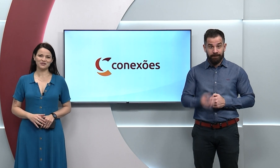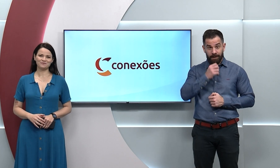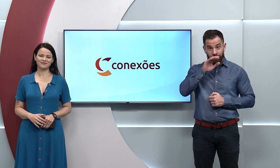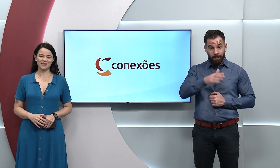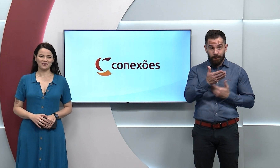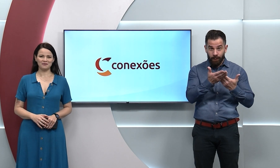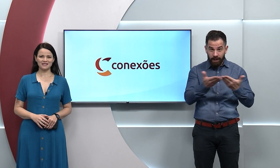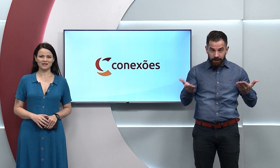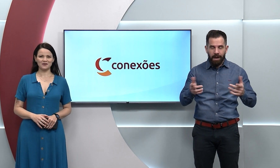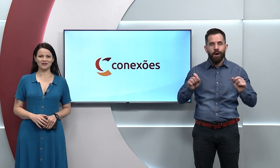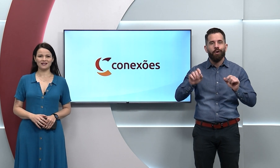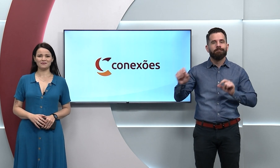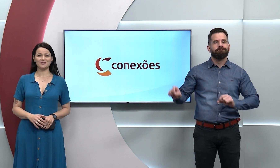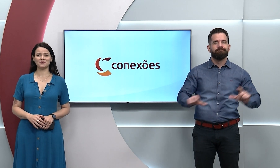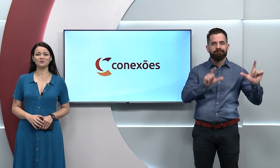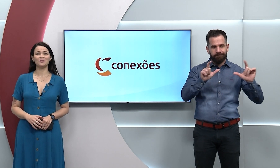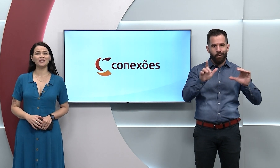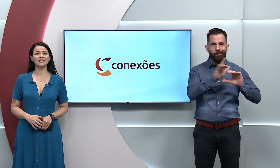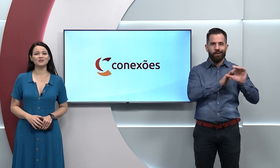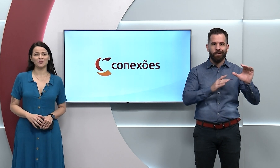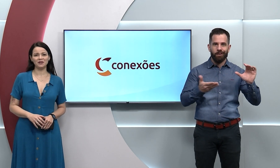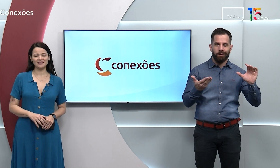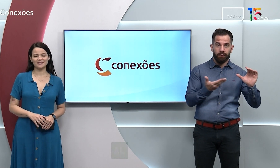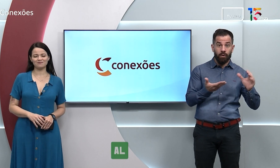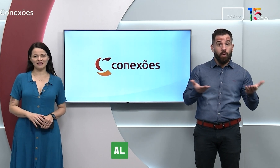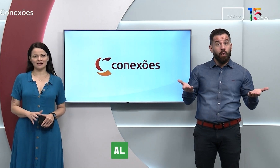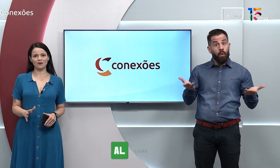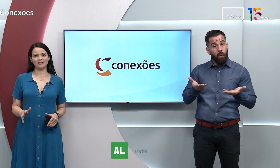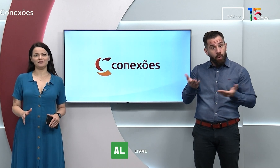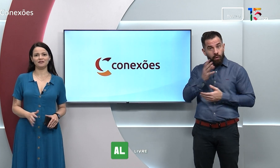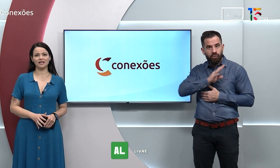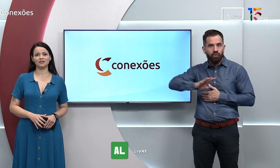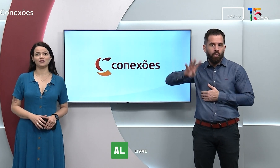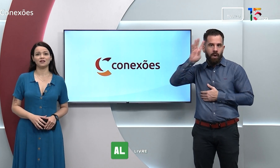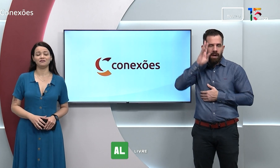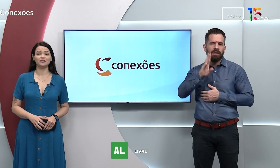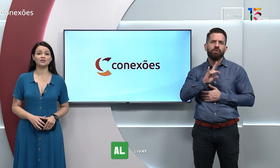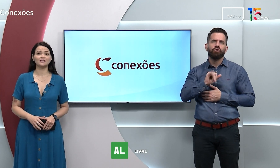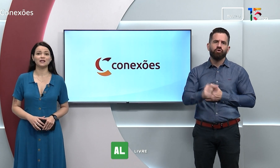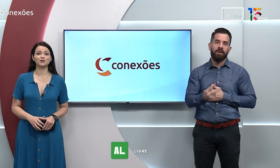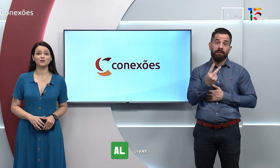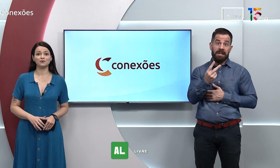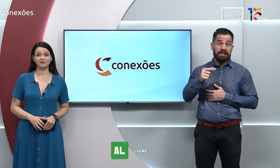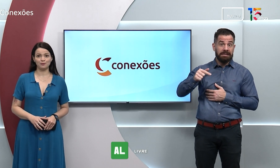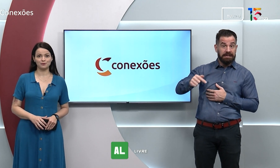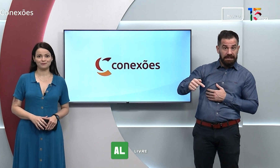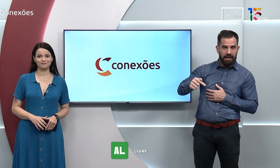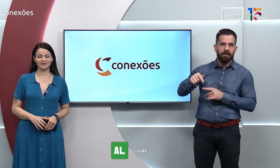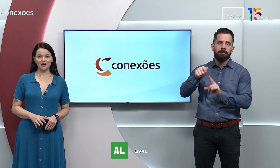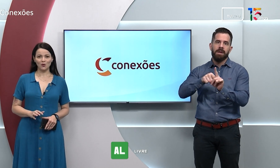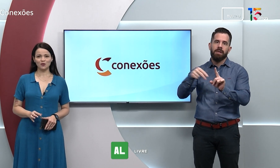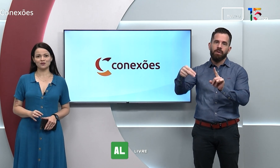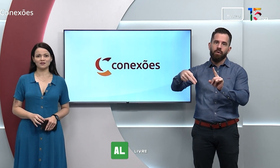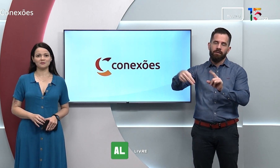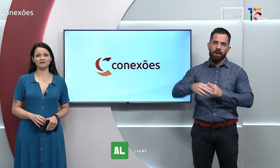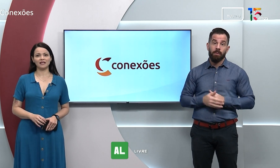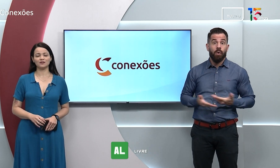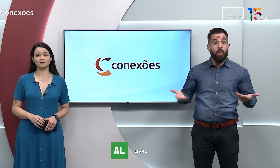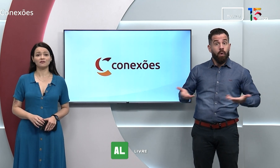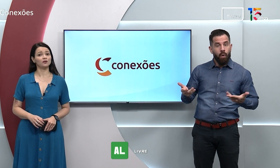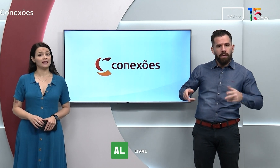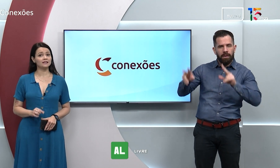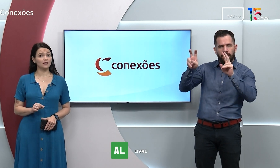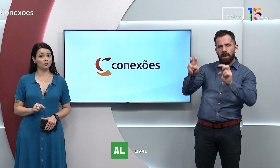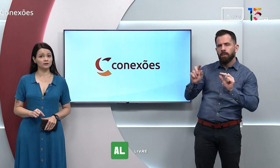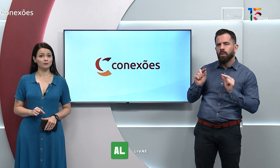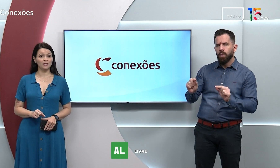Boa tarde. Começa agora mais um Conexões, nesta quarta-feira, dia 27 de novembro. Hoje nós vamos falar